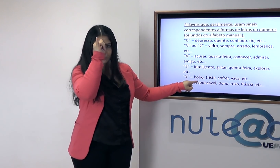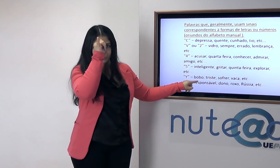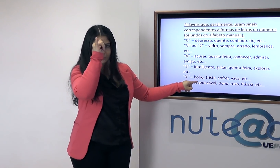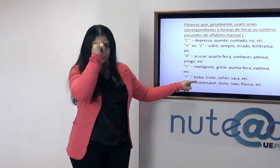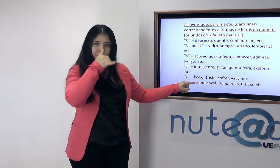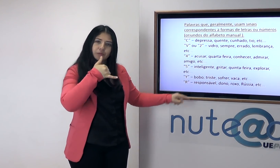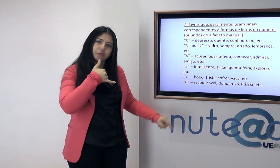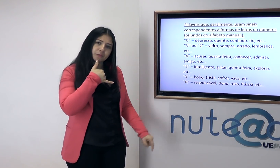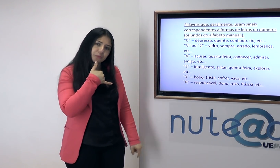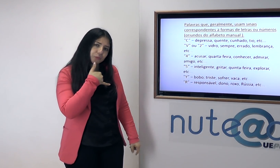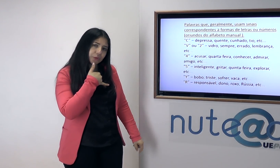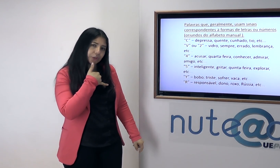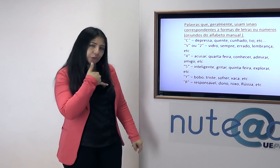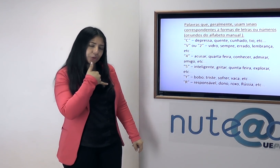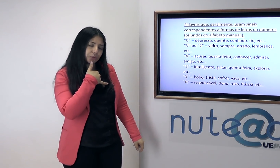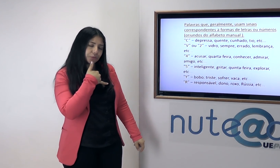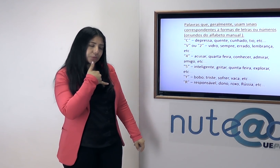Bobo. Triste.